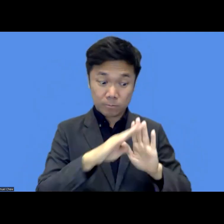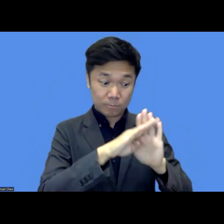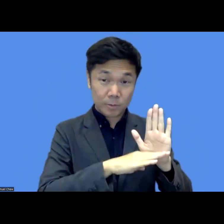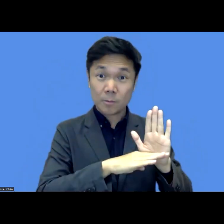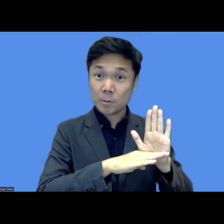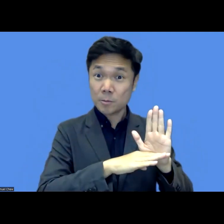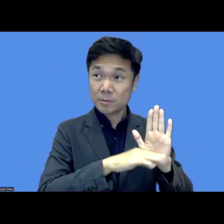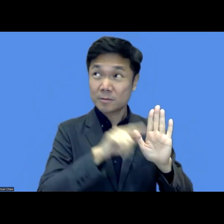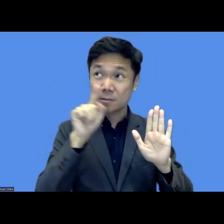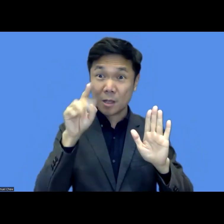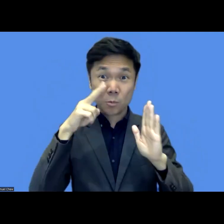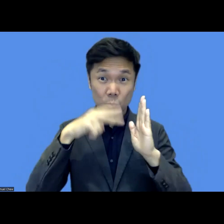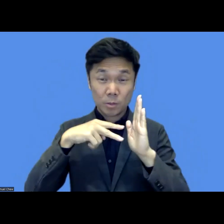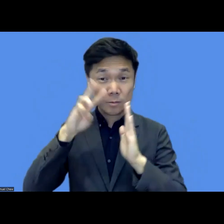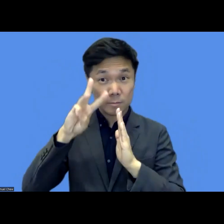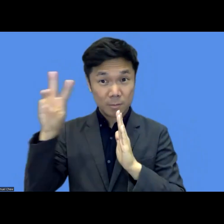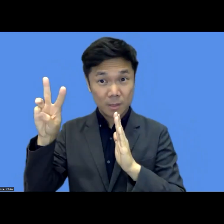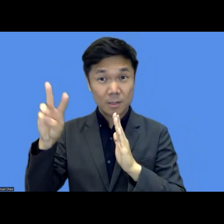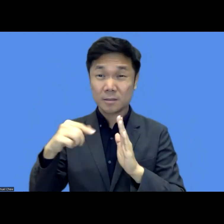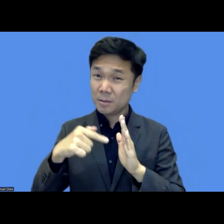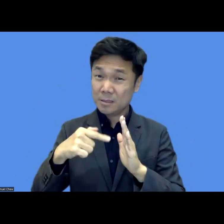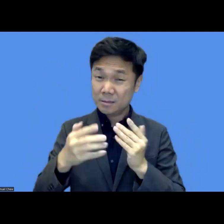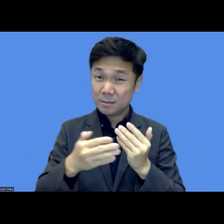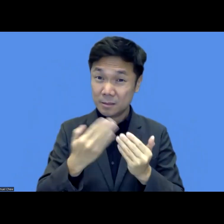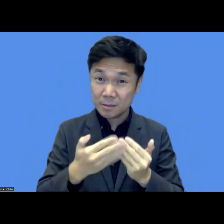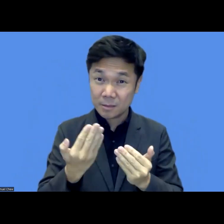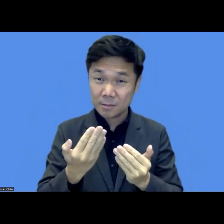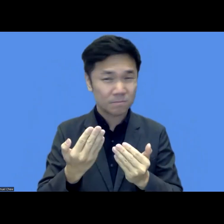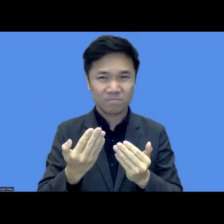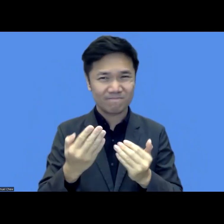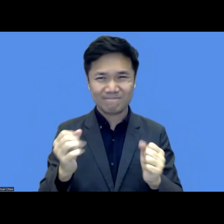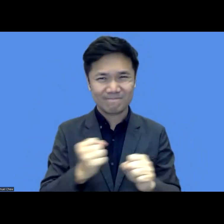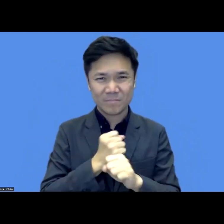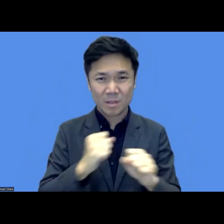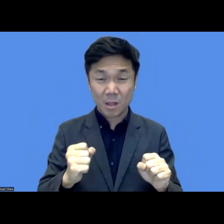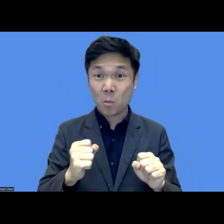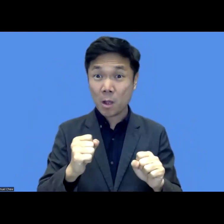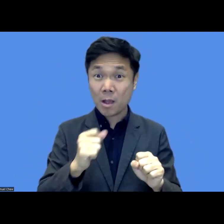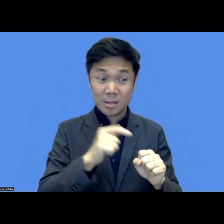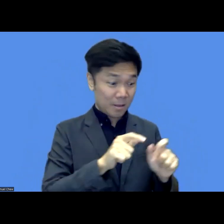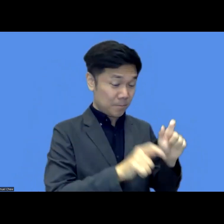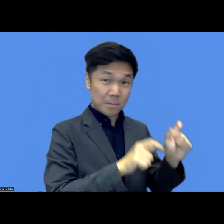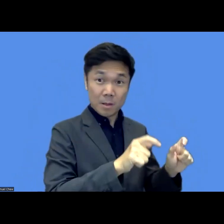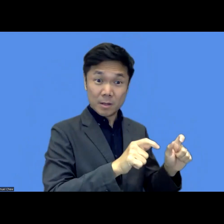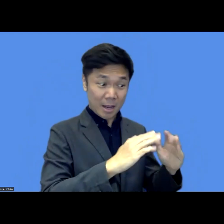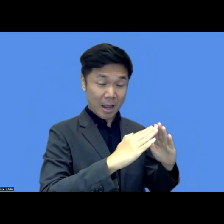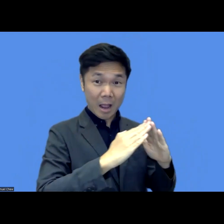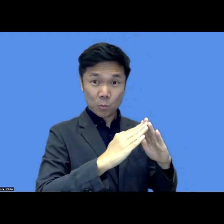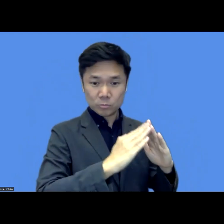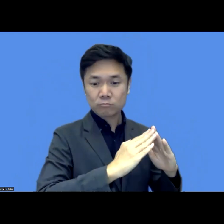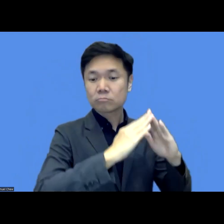Y trabajo así puede venir solamente por medio de trabajo con Estados